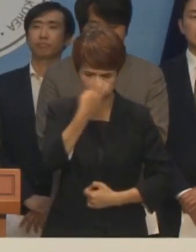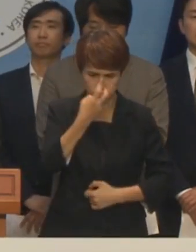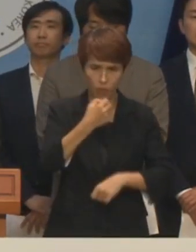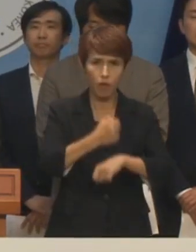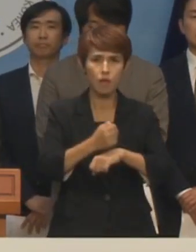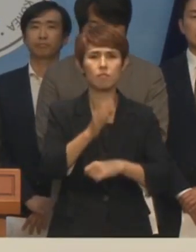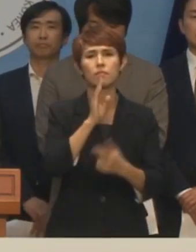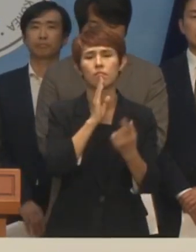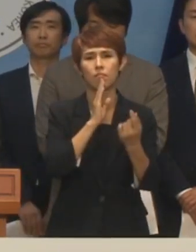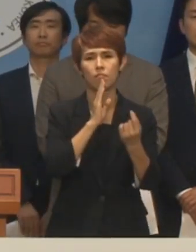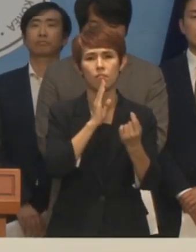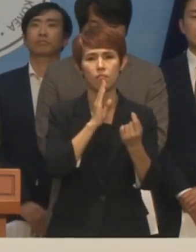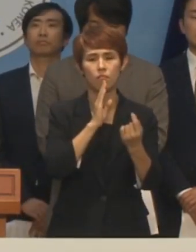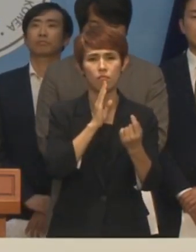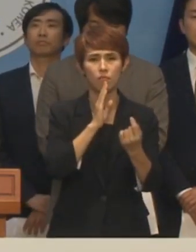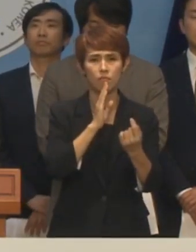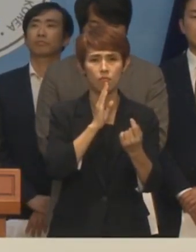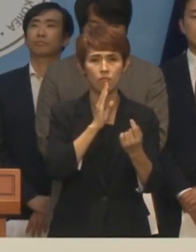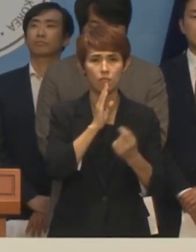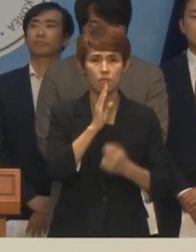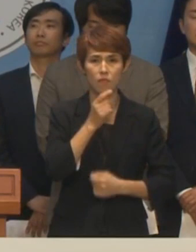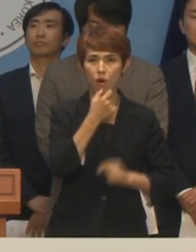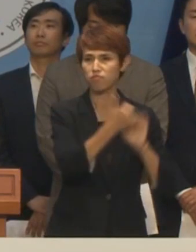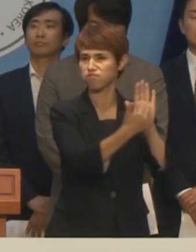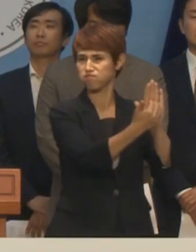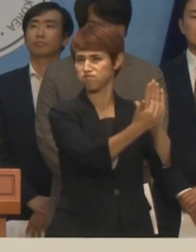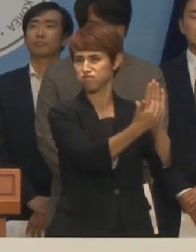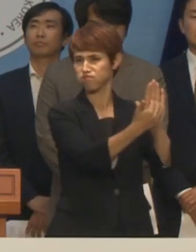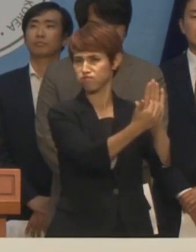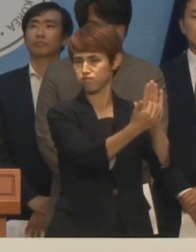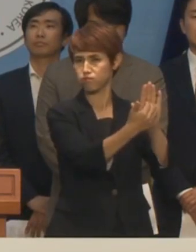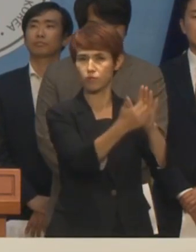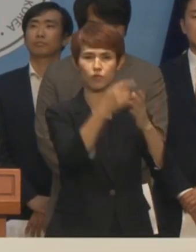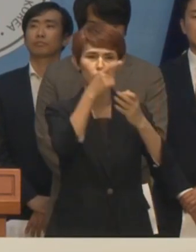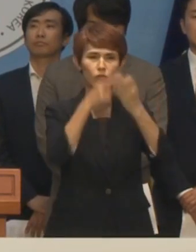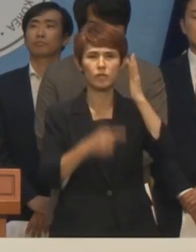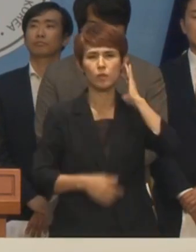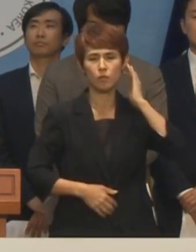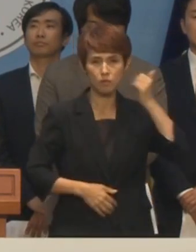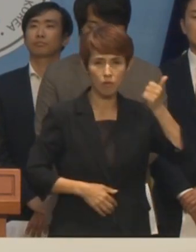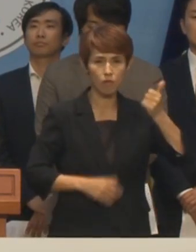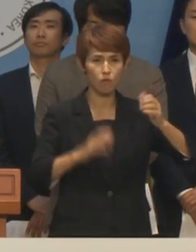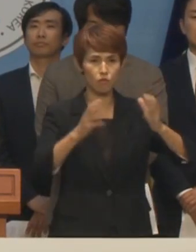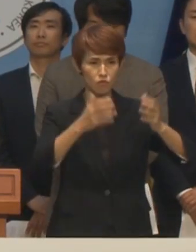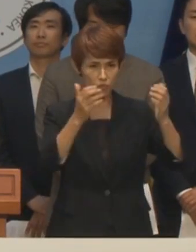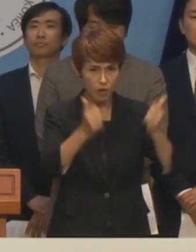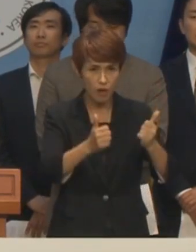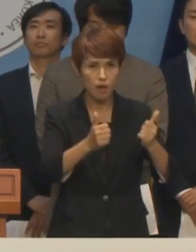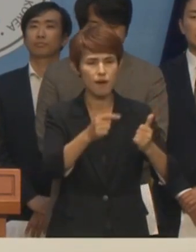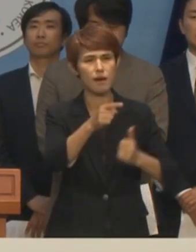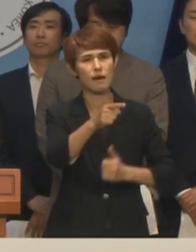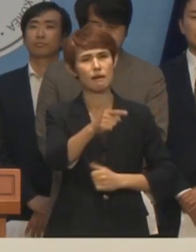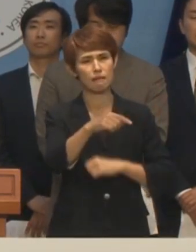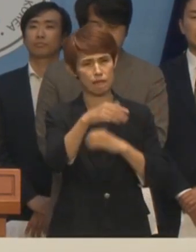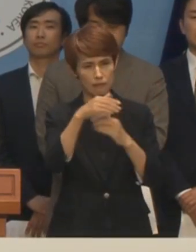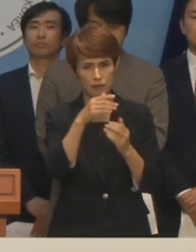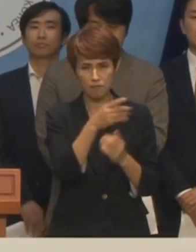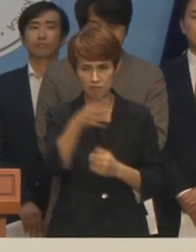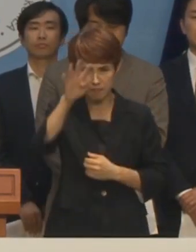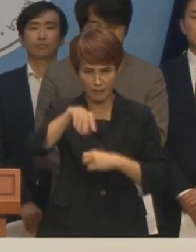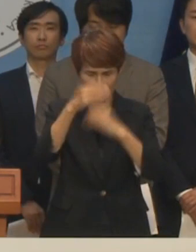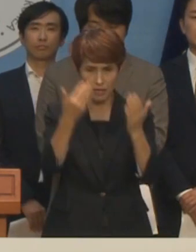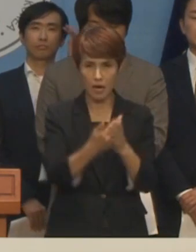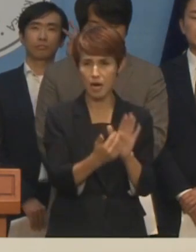이루어져야 함에도 불구하고 거부권으로 일관하는 윤석열 대통령과 국회 일정을 전면 보이콧한